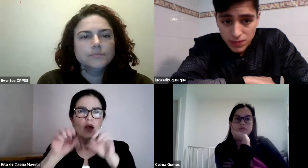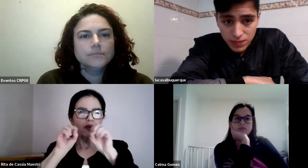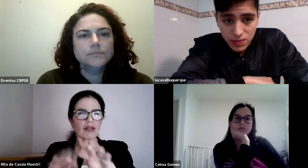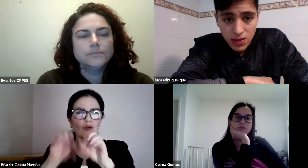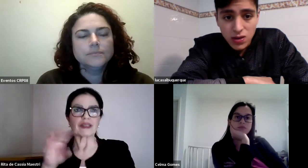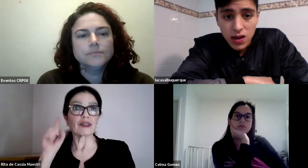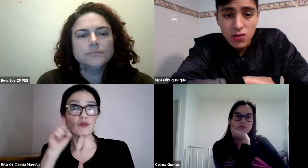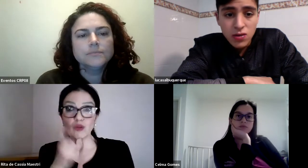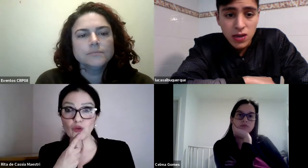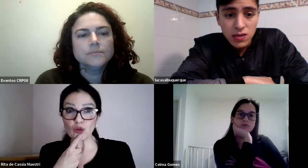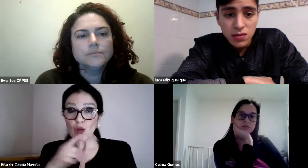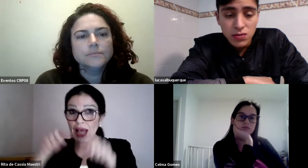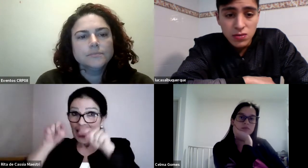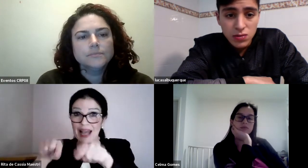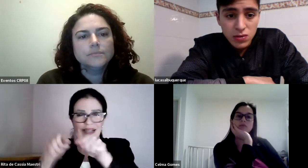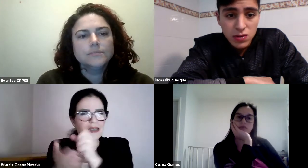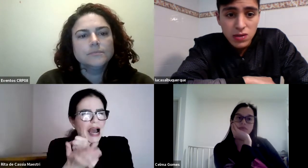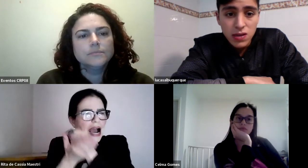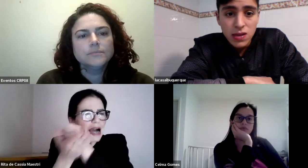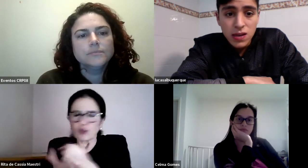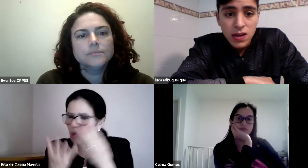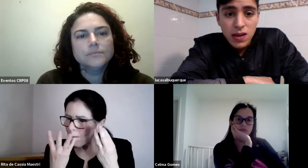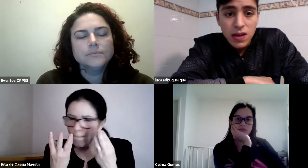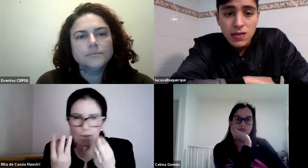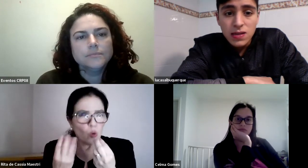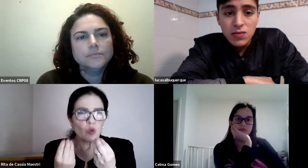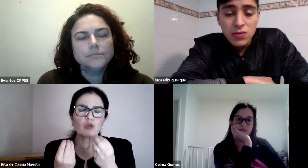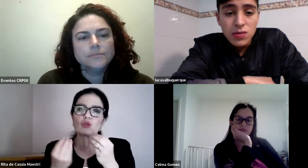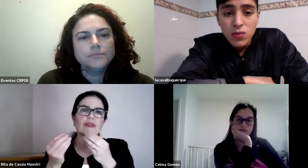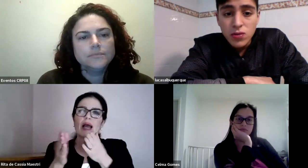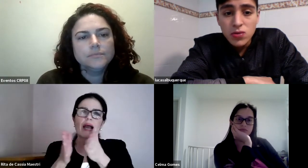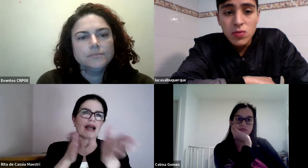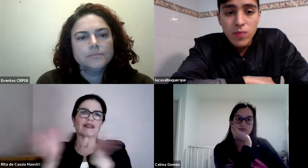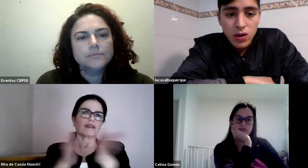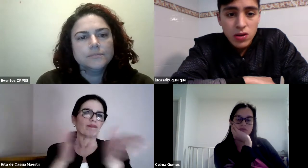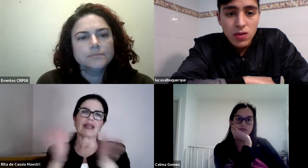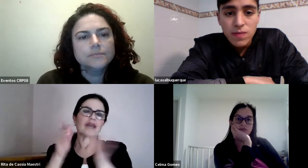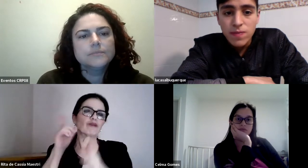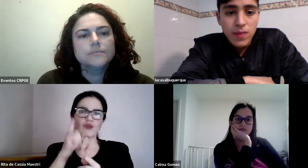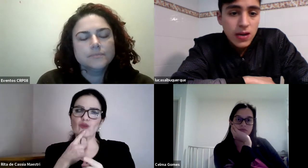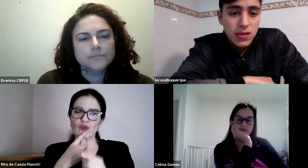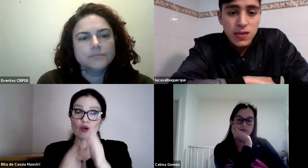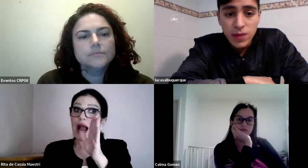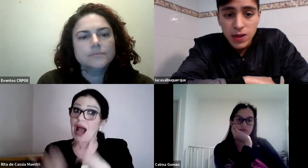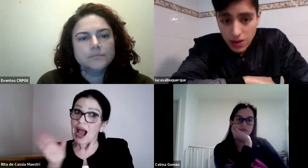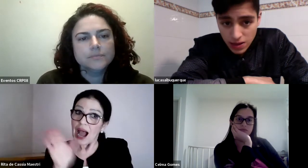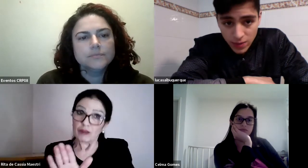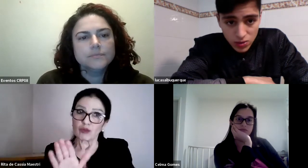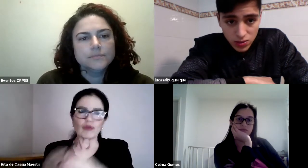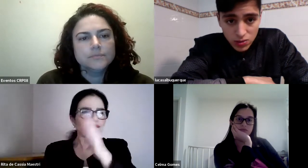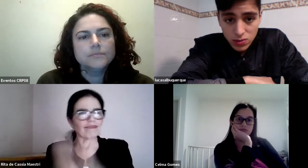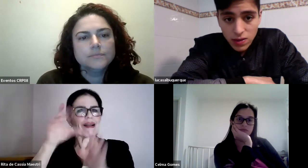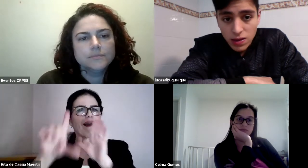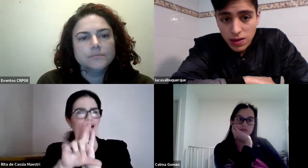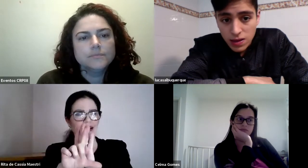Federação Nacional de Educação dos Surdos, essa trouxe muito suporte para a acessibilidade da